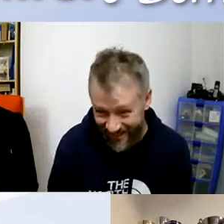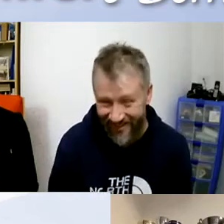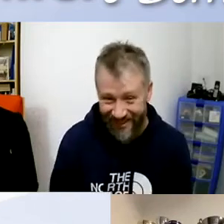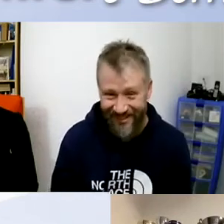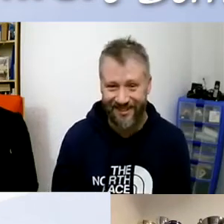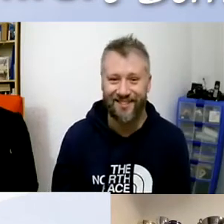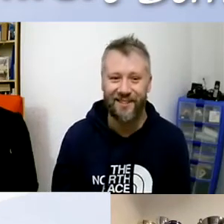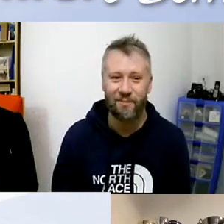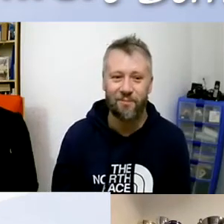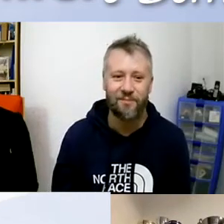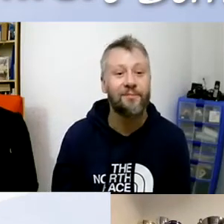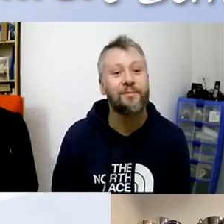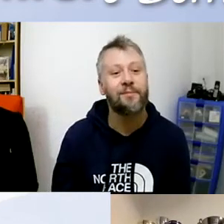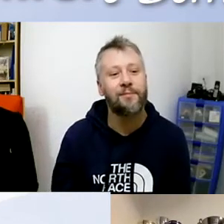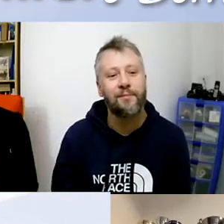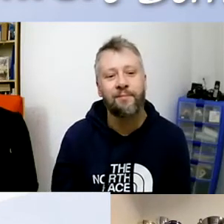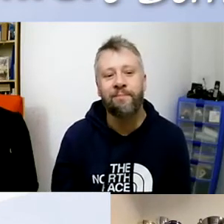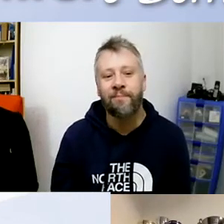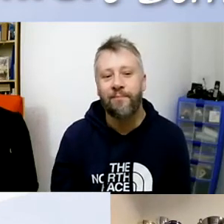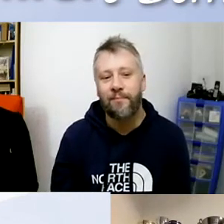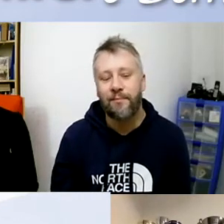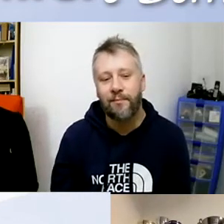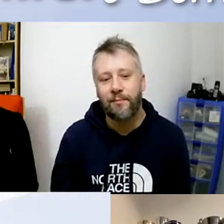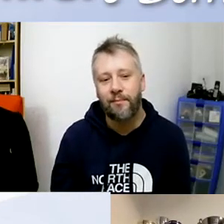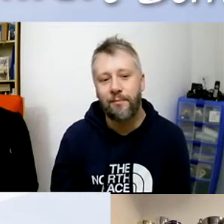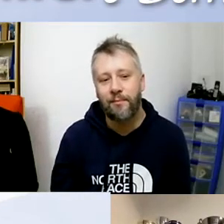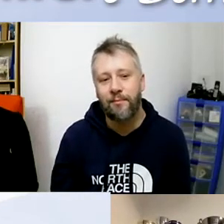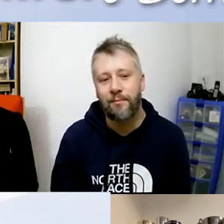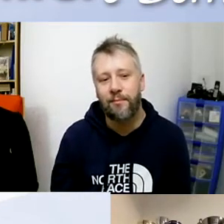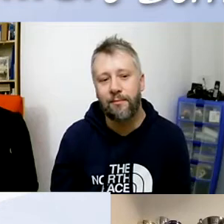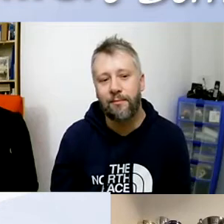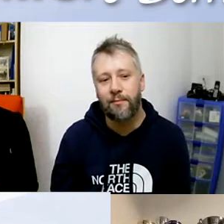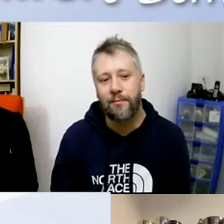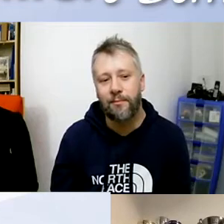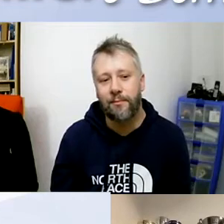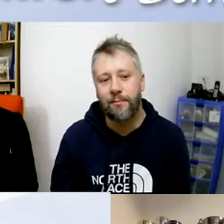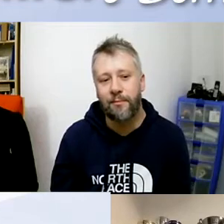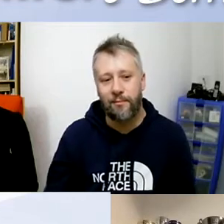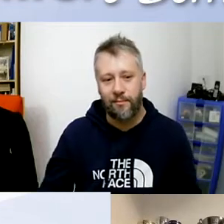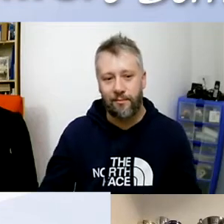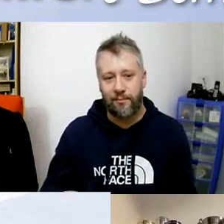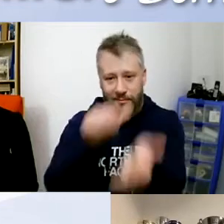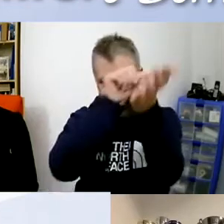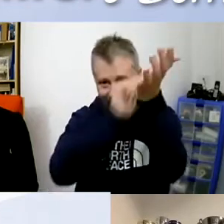però... Loris, però... Loris, se tu gli fai quel gesto lì, lui ti farà...